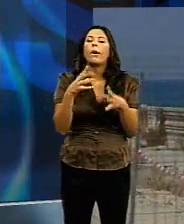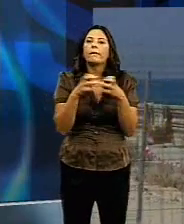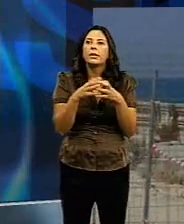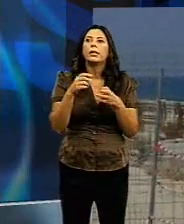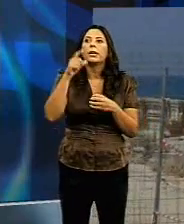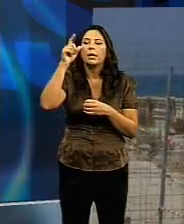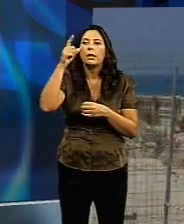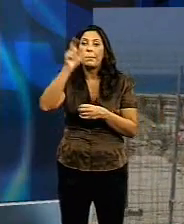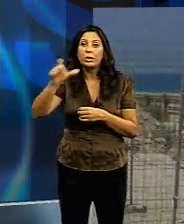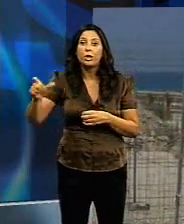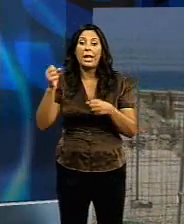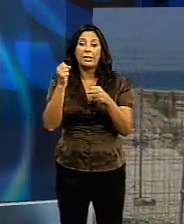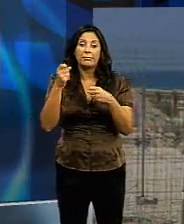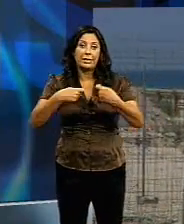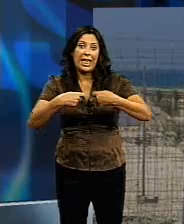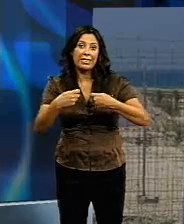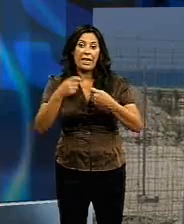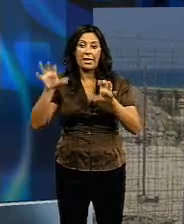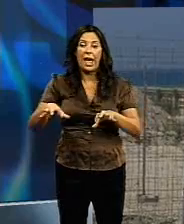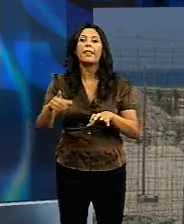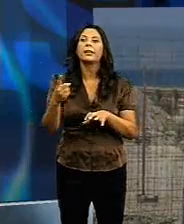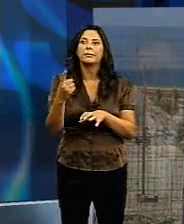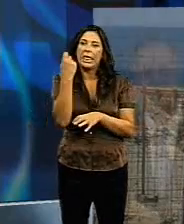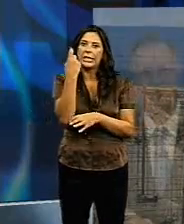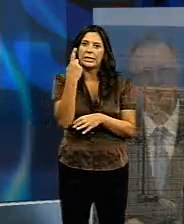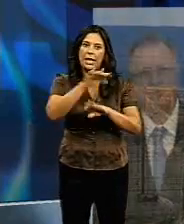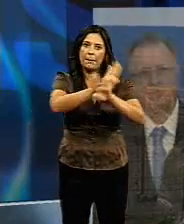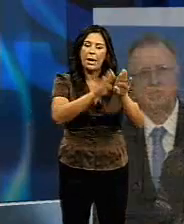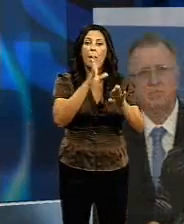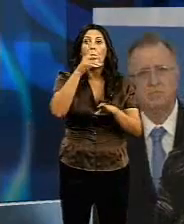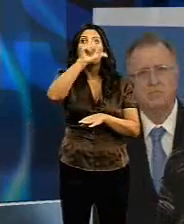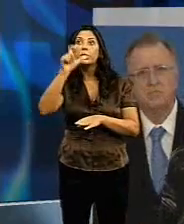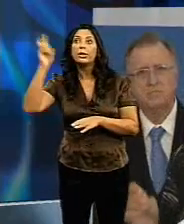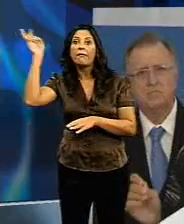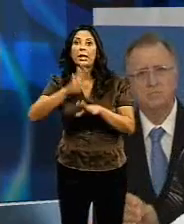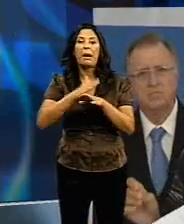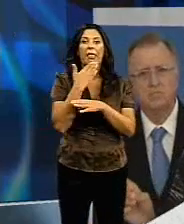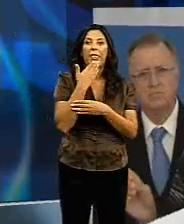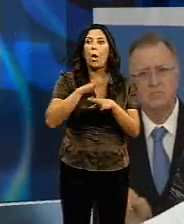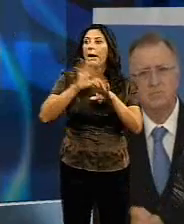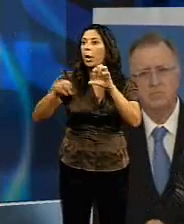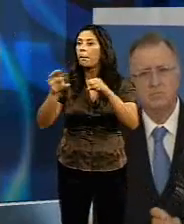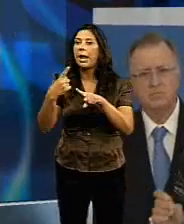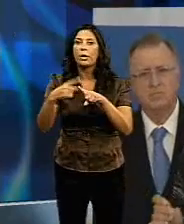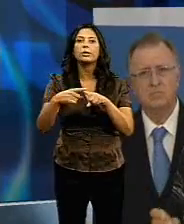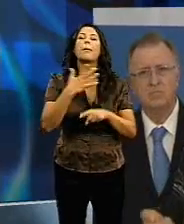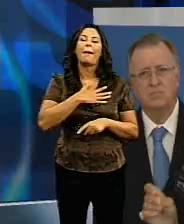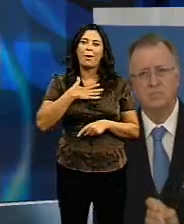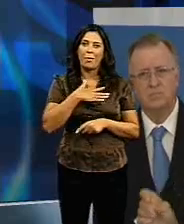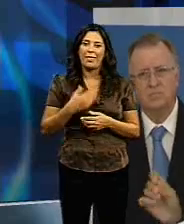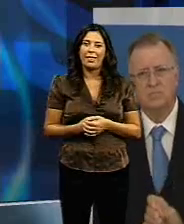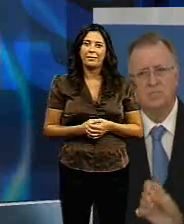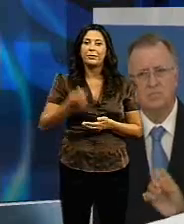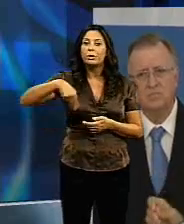de Cádiz para que los que vienen a comprar a la ciudad o a pasar su tiempo de ocio tengan una mayor comodidad.